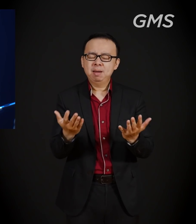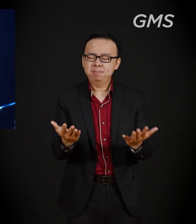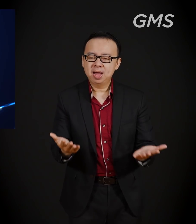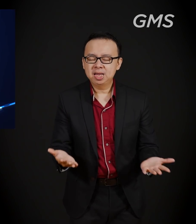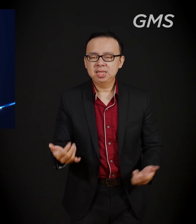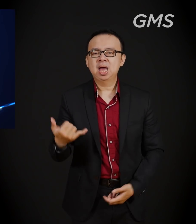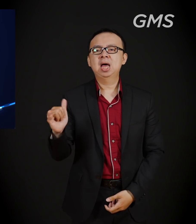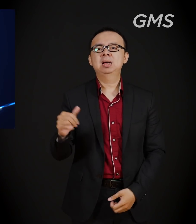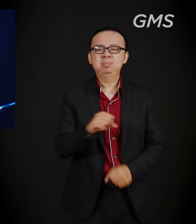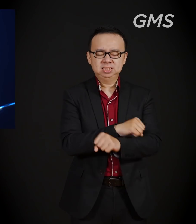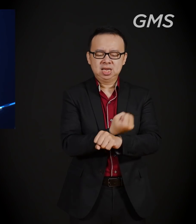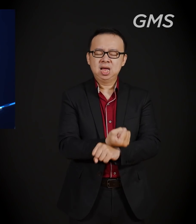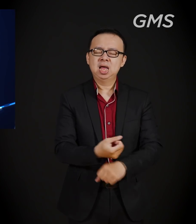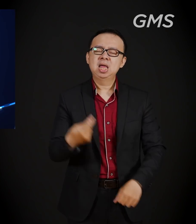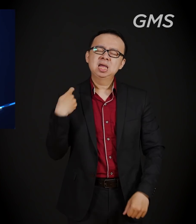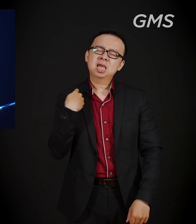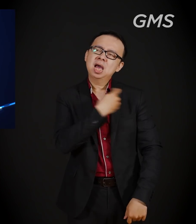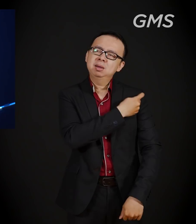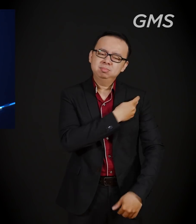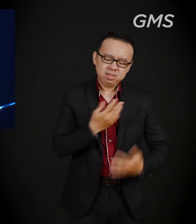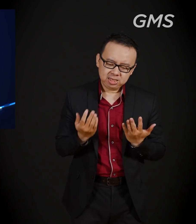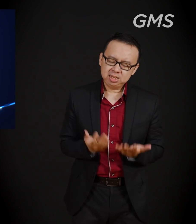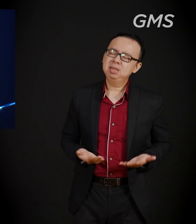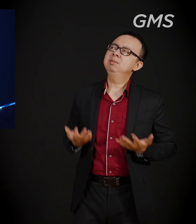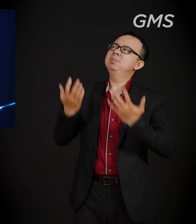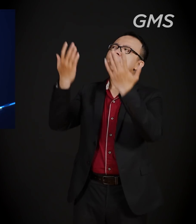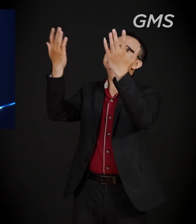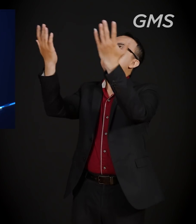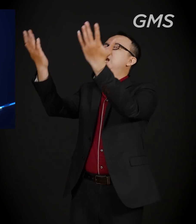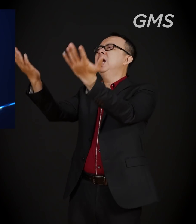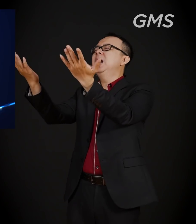Dengan apa yang dapat kami